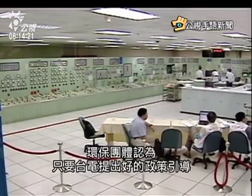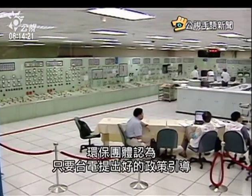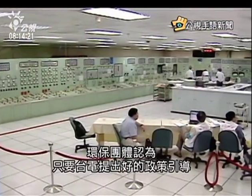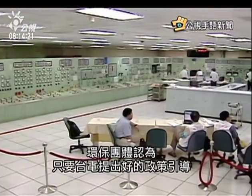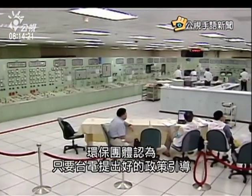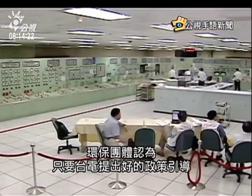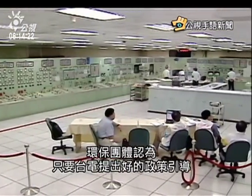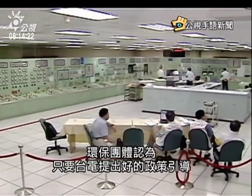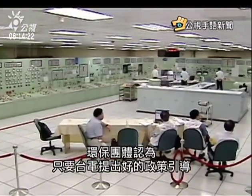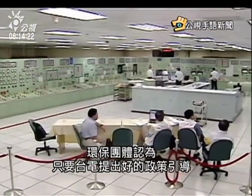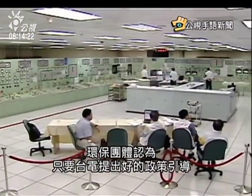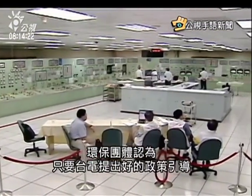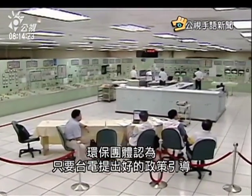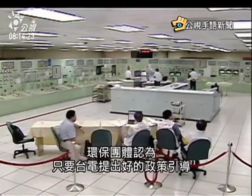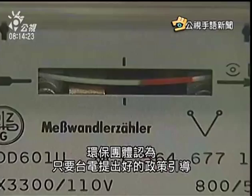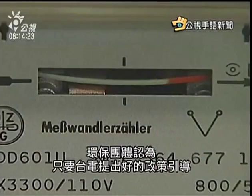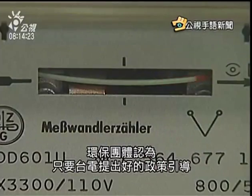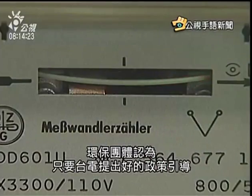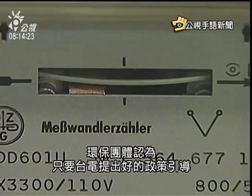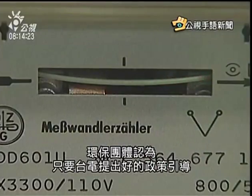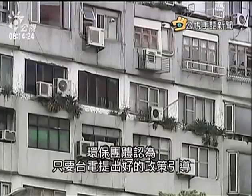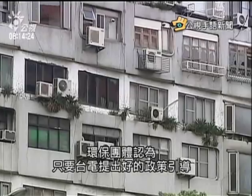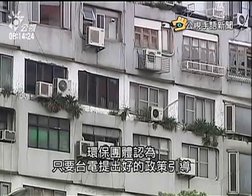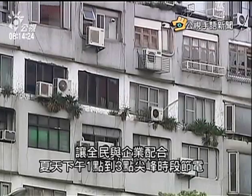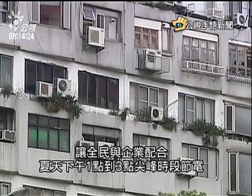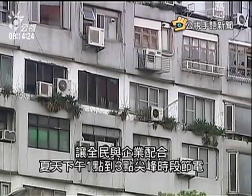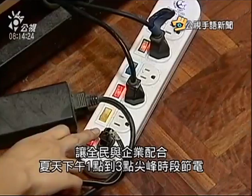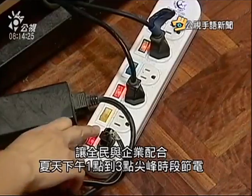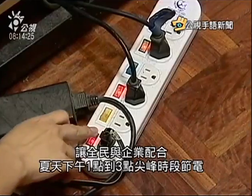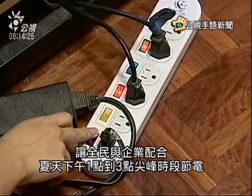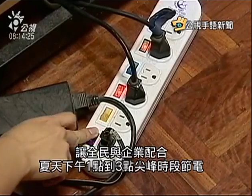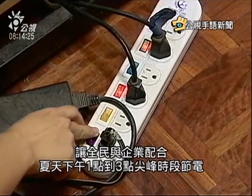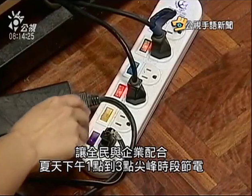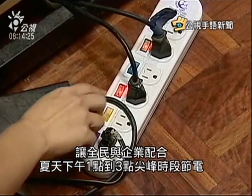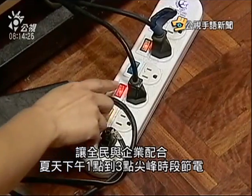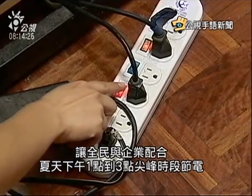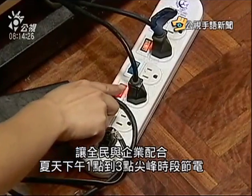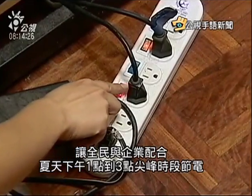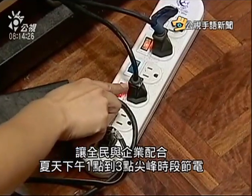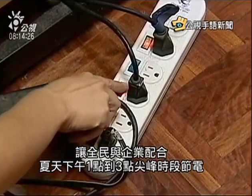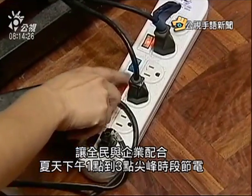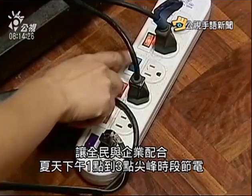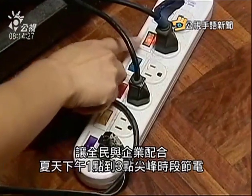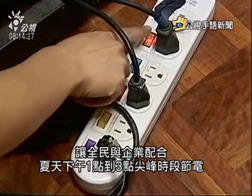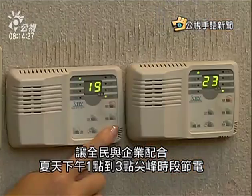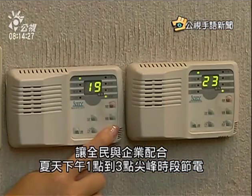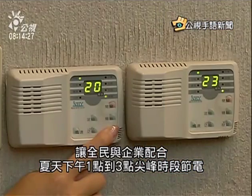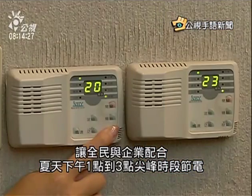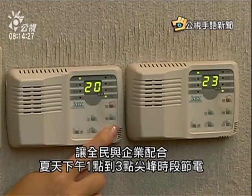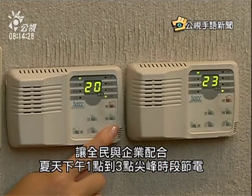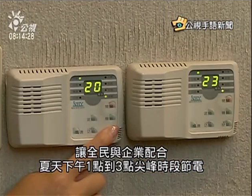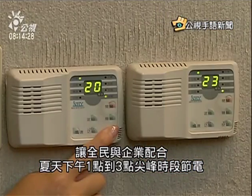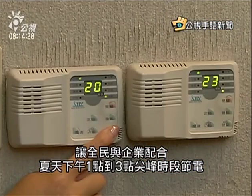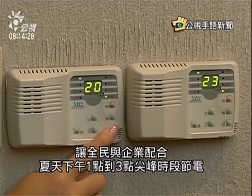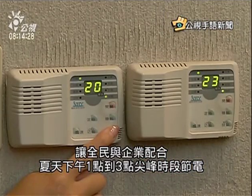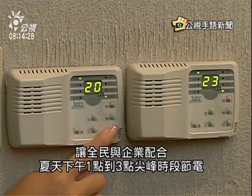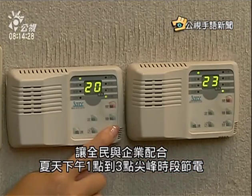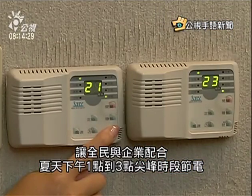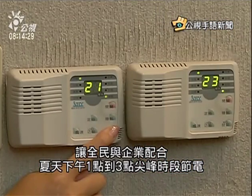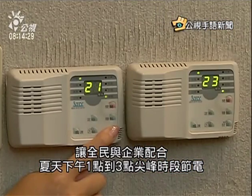认为，只要台电提出好的政策引导，让全民跟企业配合夏天下午1点到3点尖峰时段节电，就不